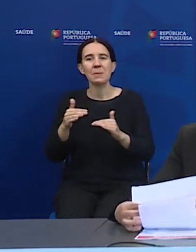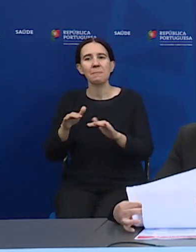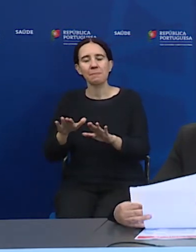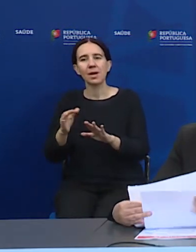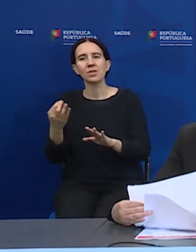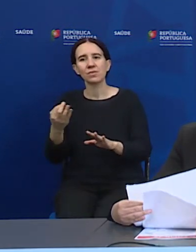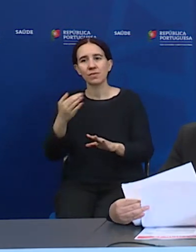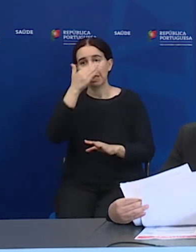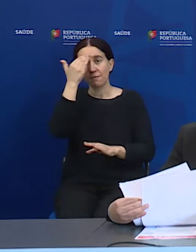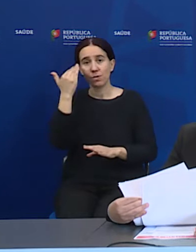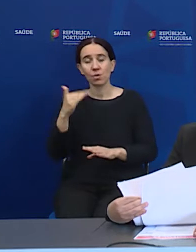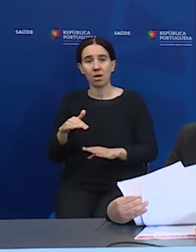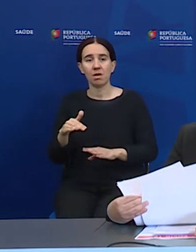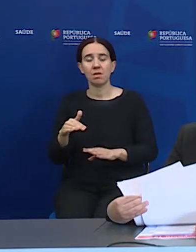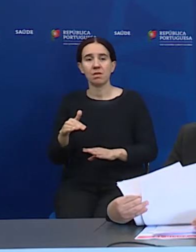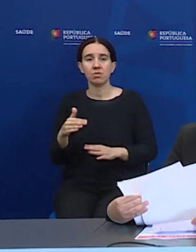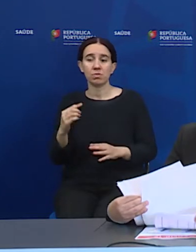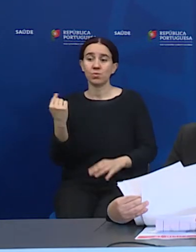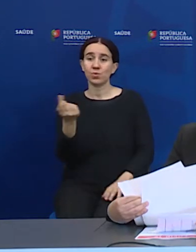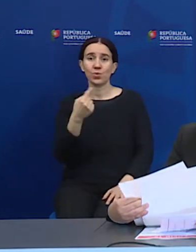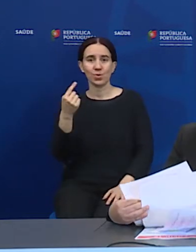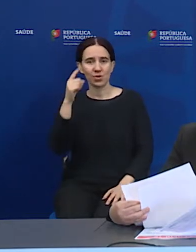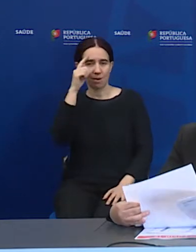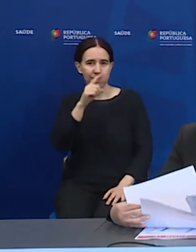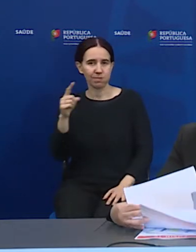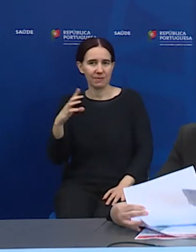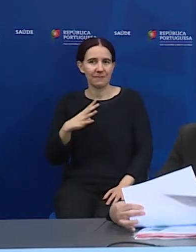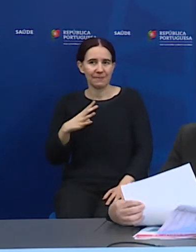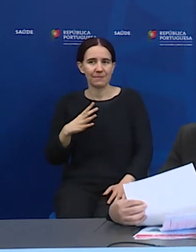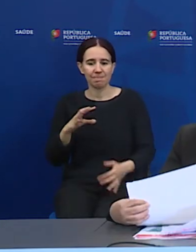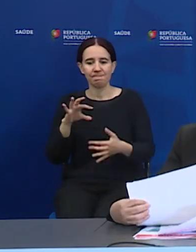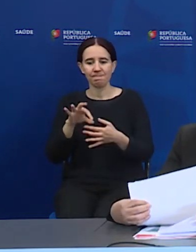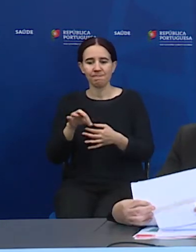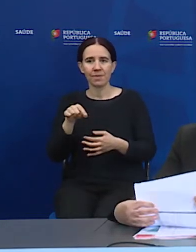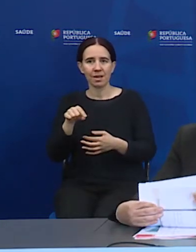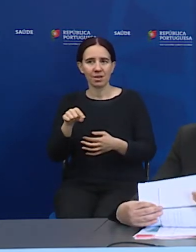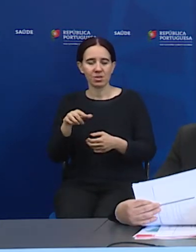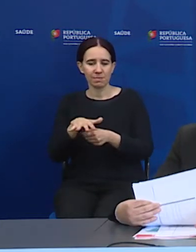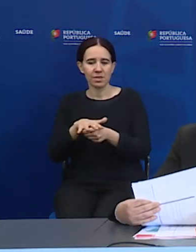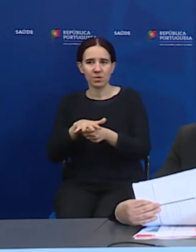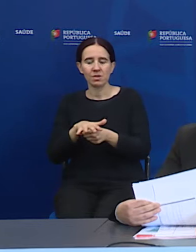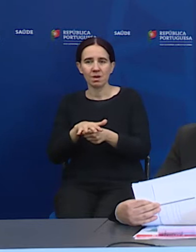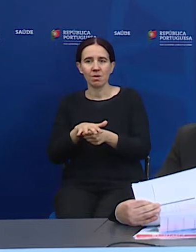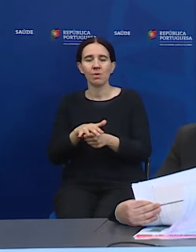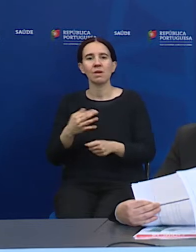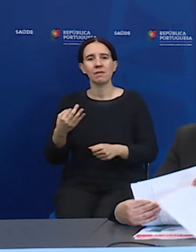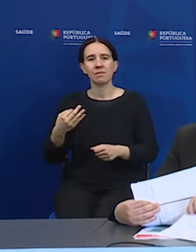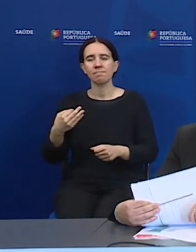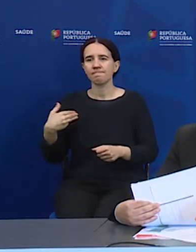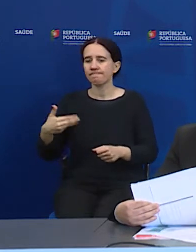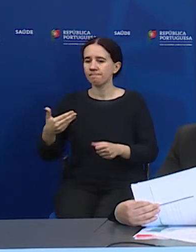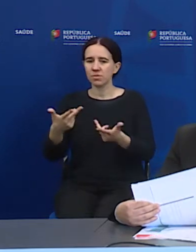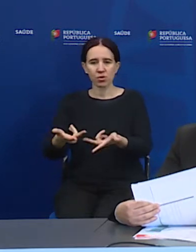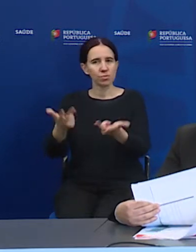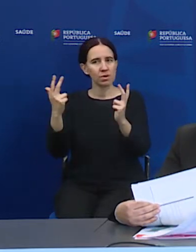com as dificuldades que todos reconhecem relativamente a esta esta situação tem está o